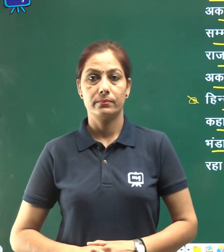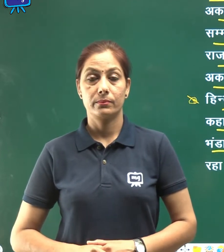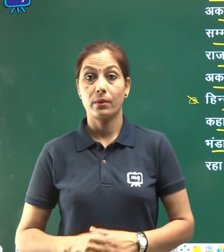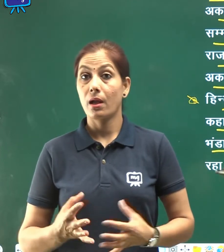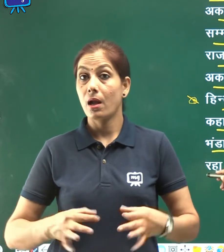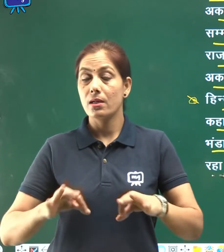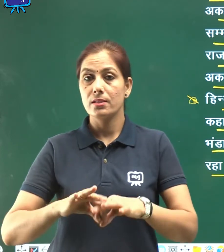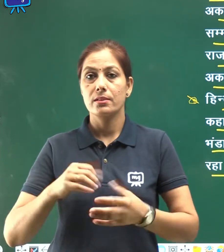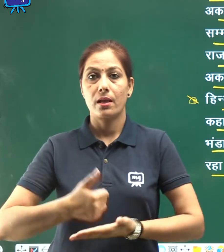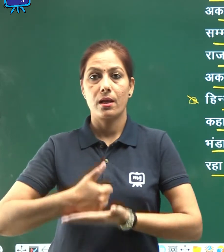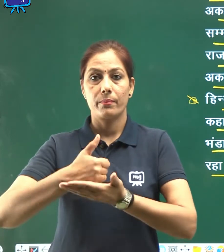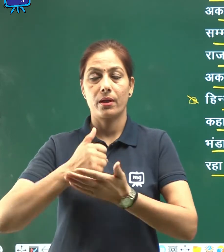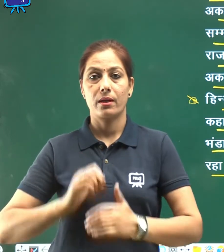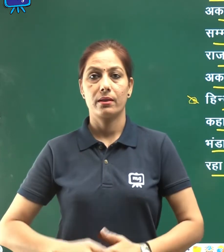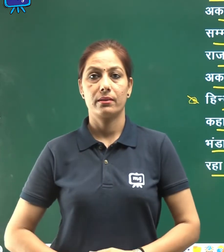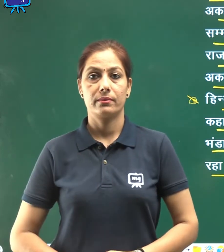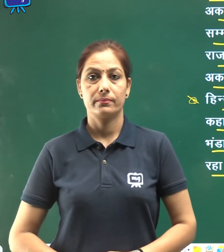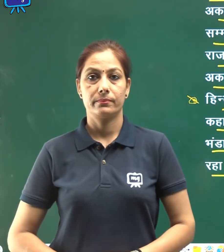विशेष योगदान रहा है।